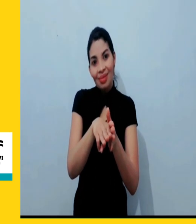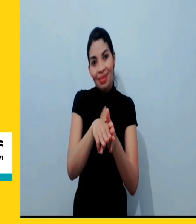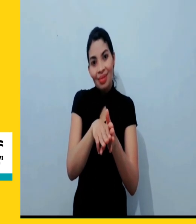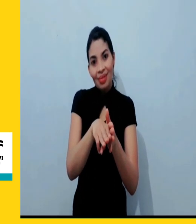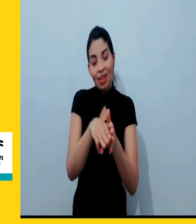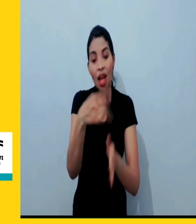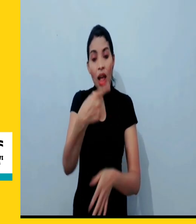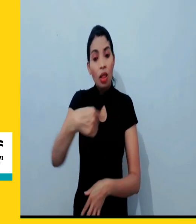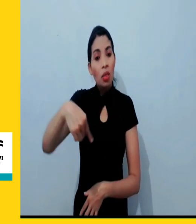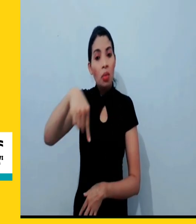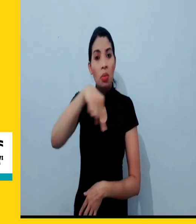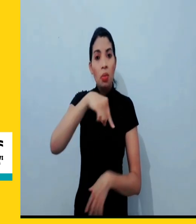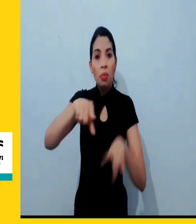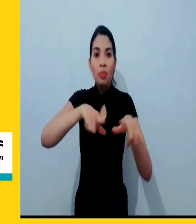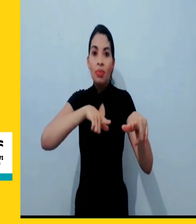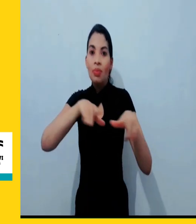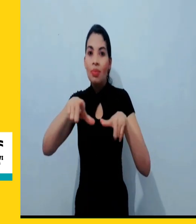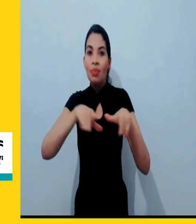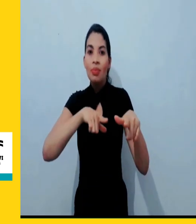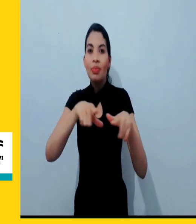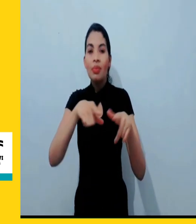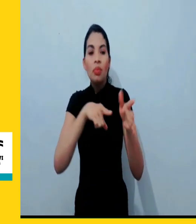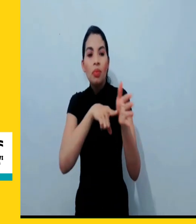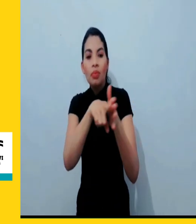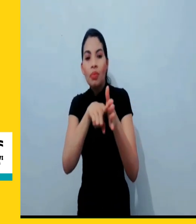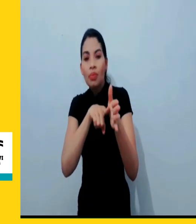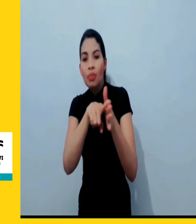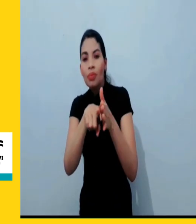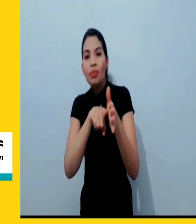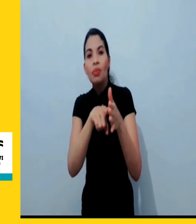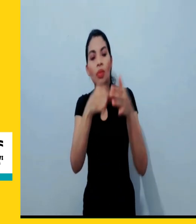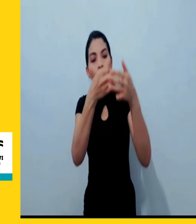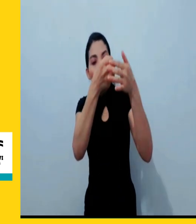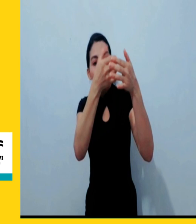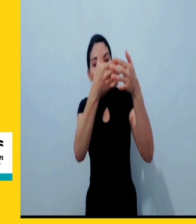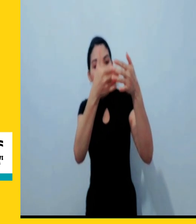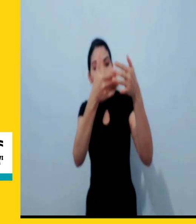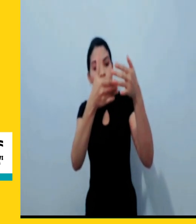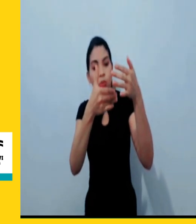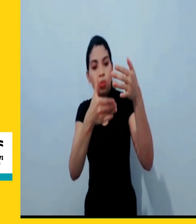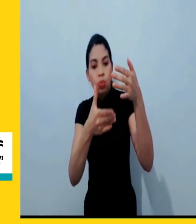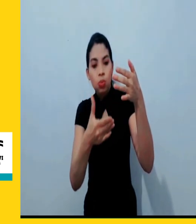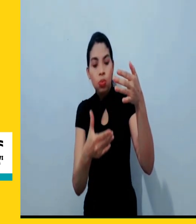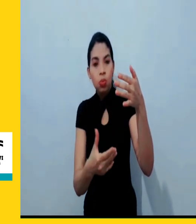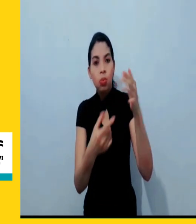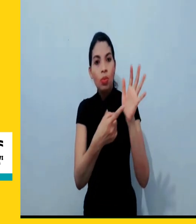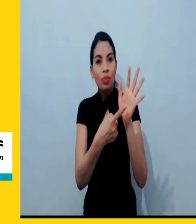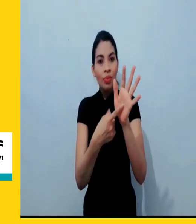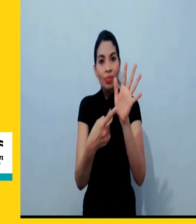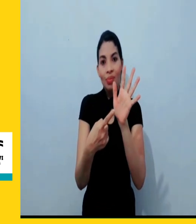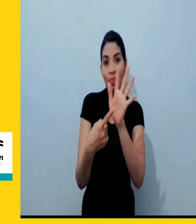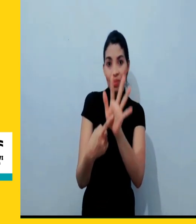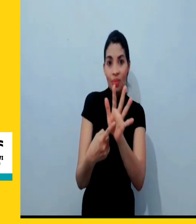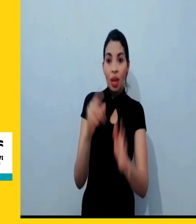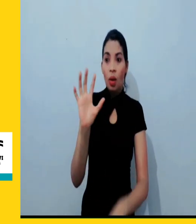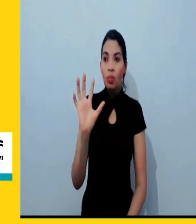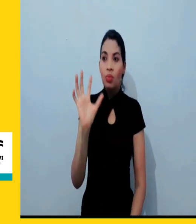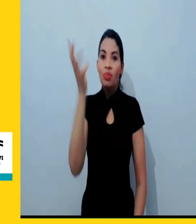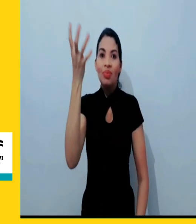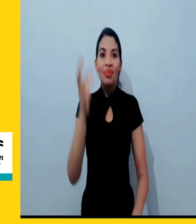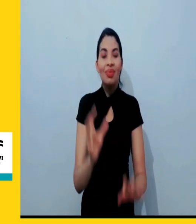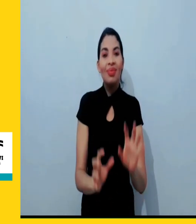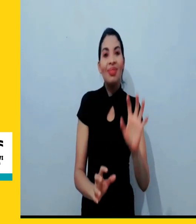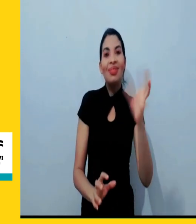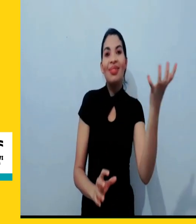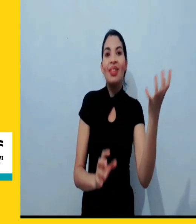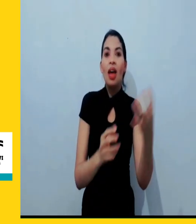Metodologia. Adotou-se na pesquisa uma abordagem qualitativa e de natureza